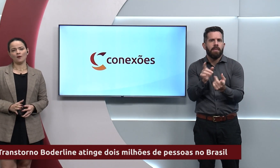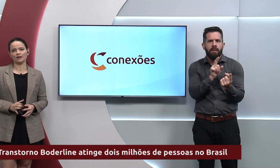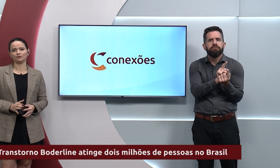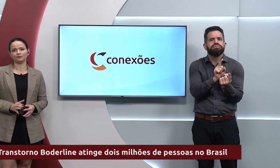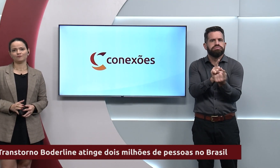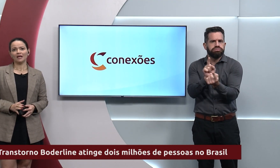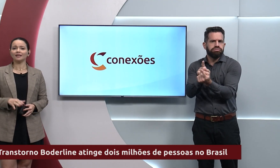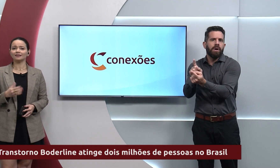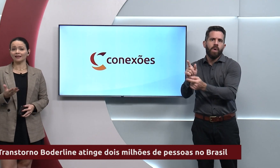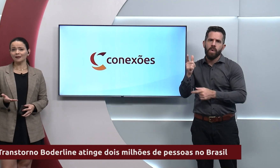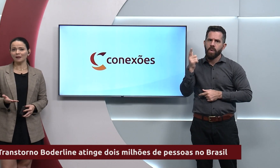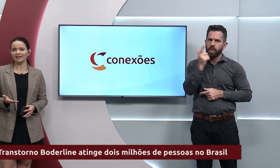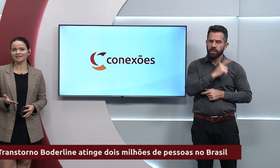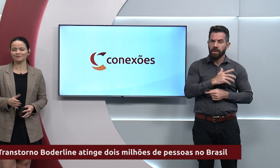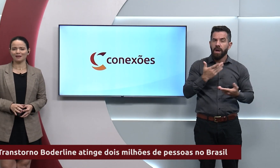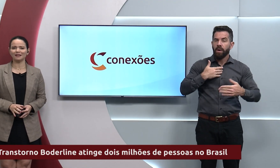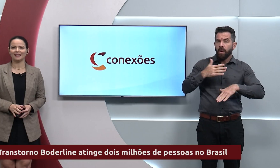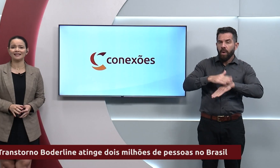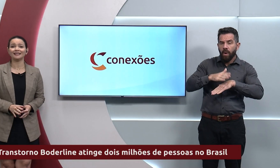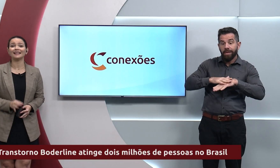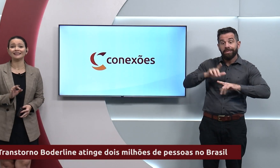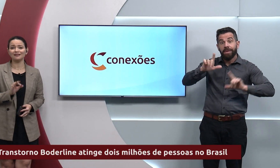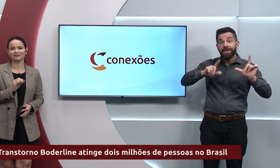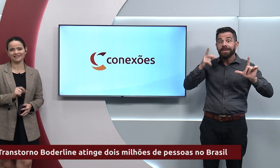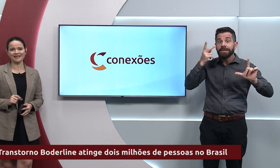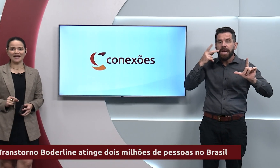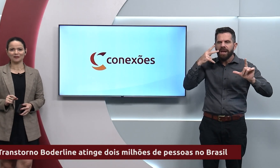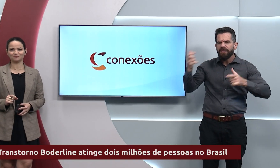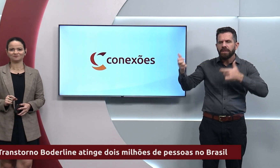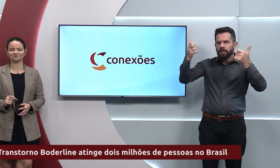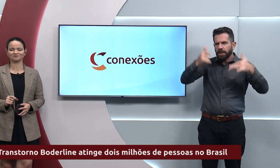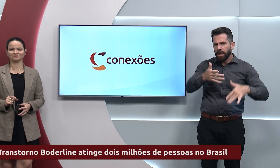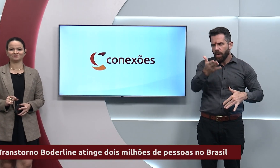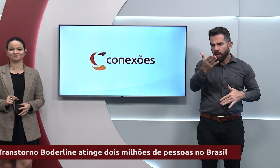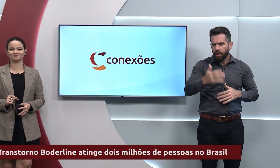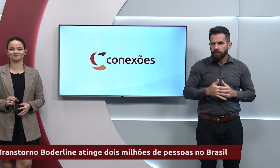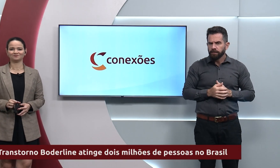adequado. Entenda mais na matéria da TV Ceará.